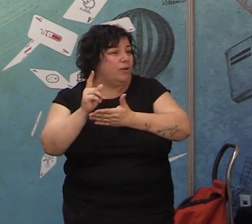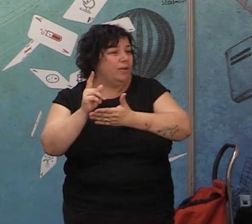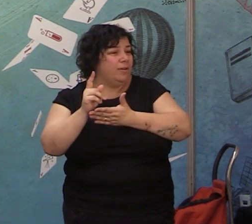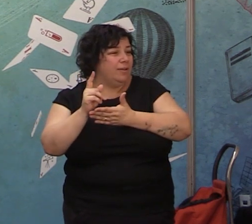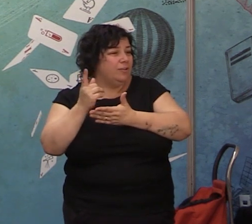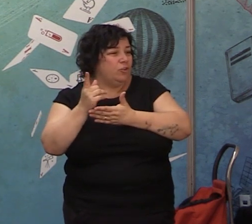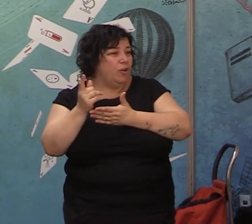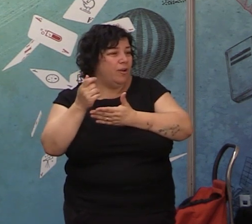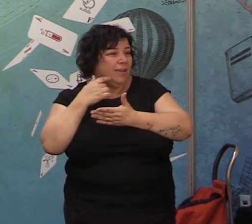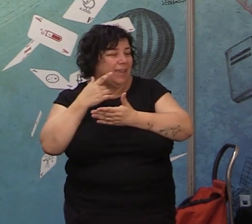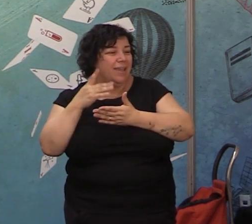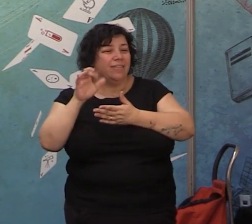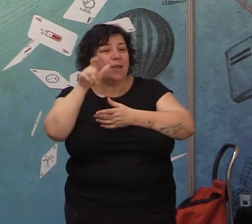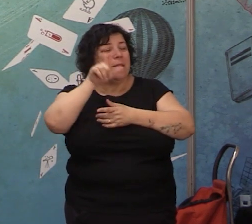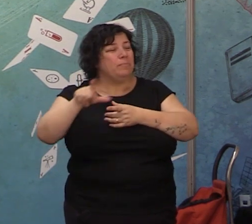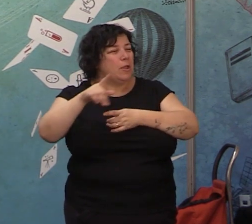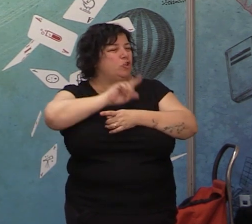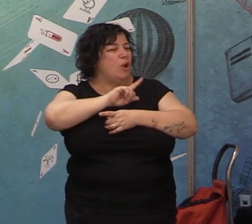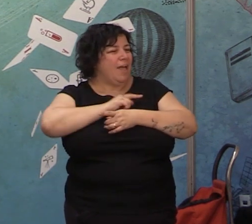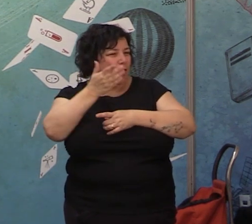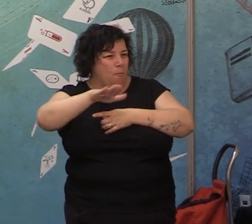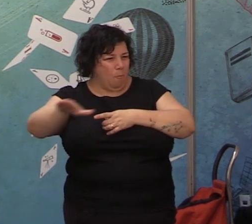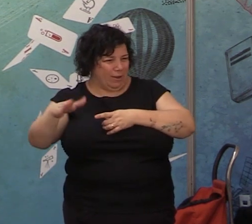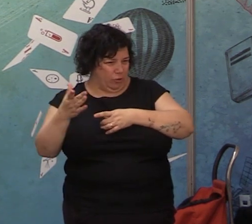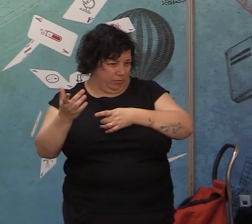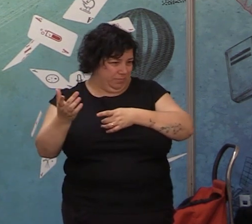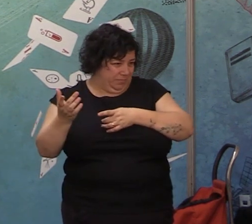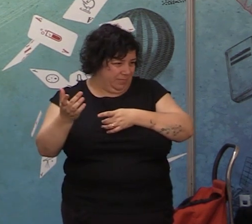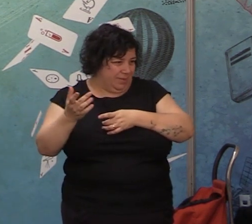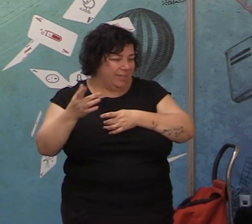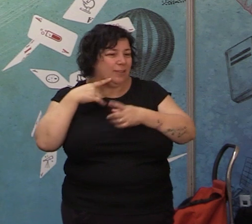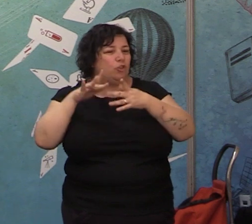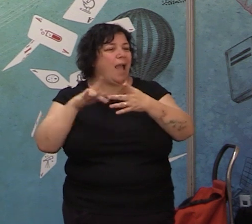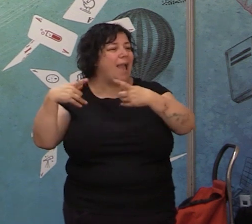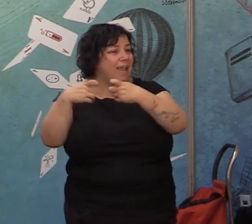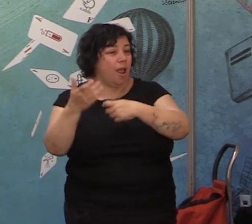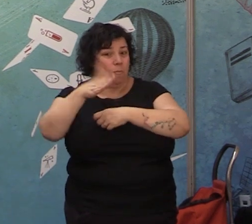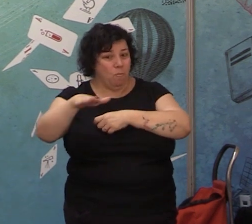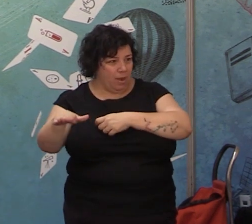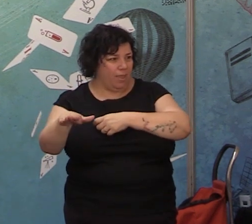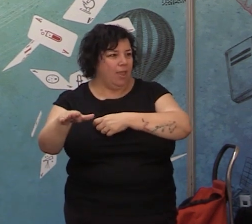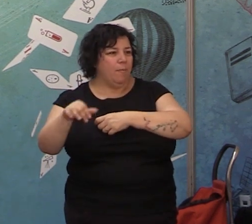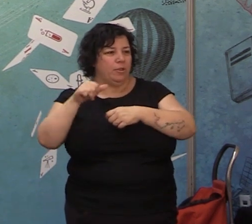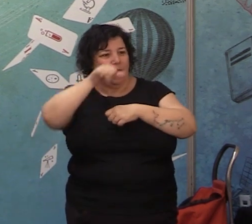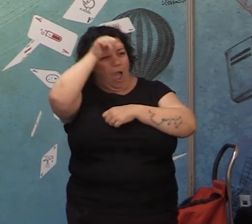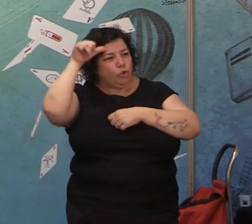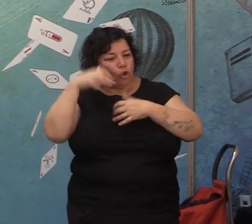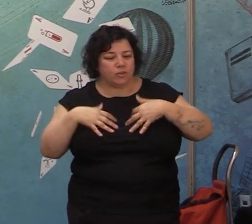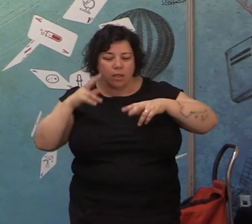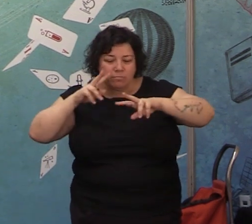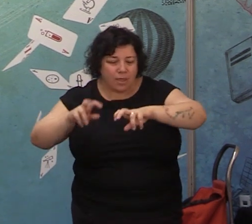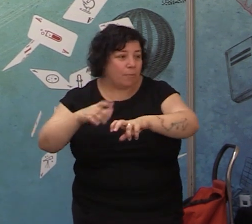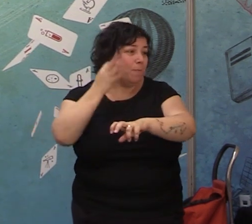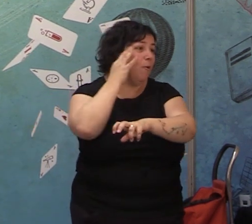los soldados muertos de la guerra. No había soldadas, claro, había nada más que soldados. Entonces, claro, le hacían la autopsia y tal y